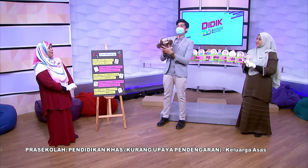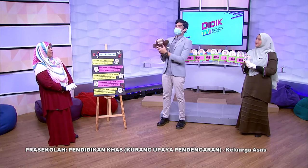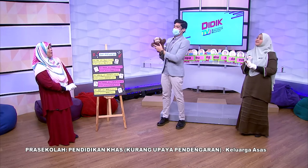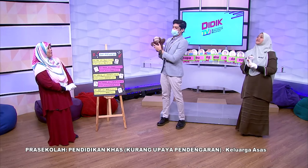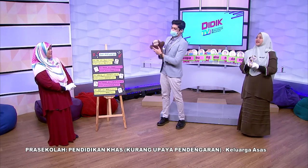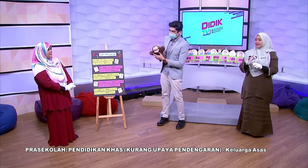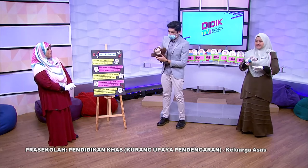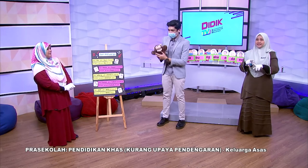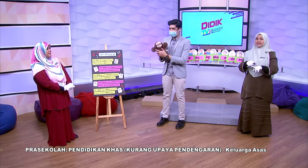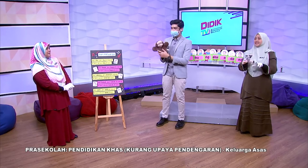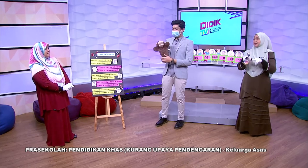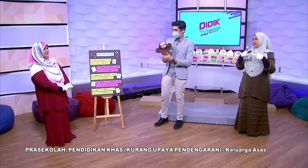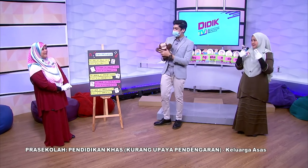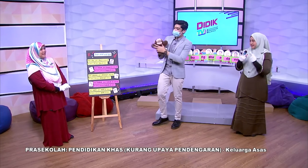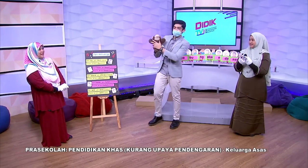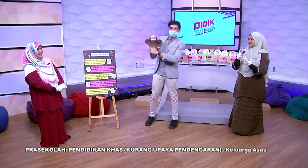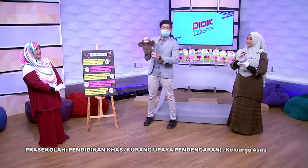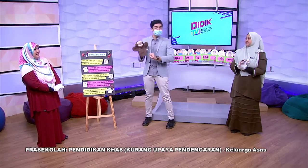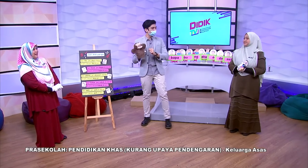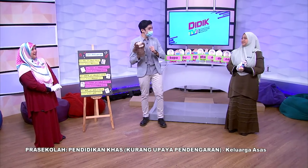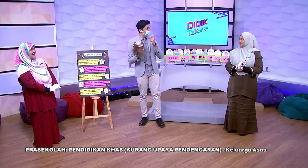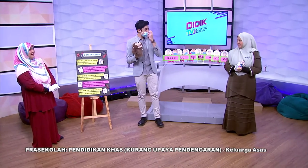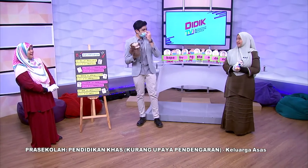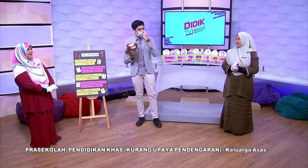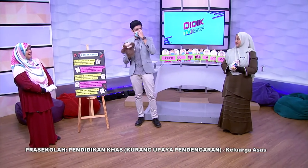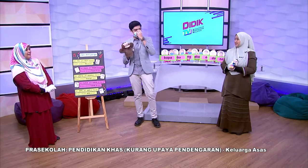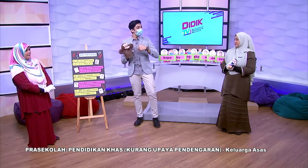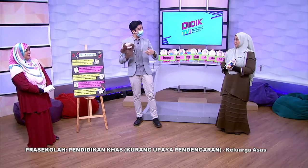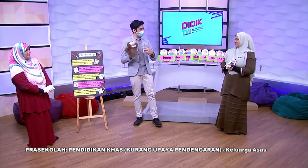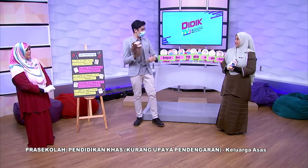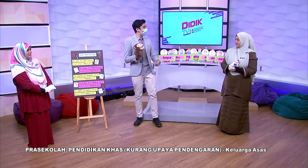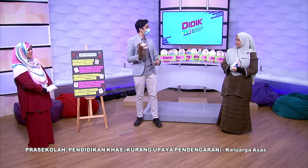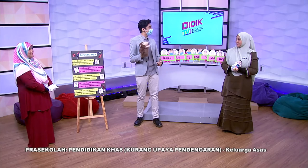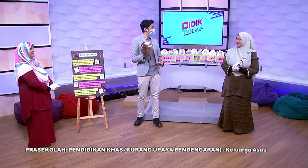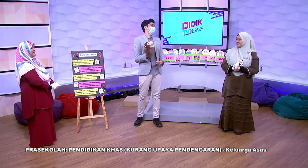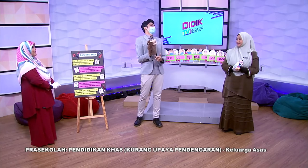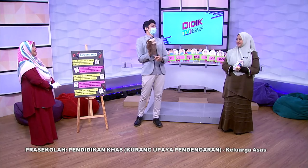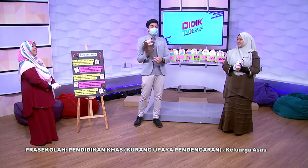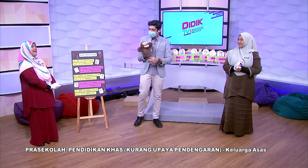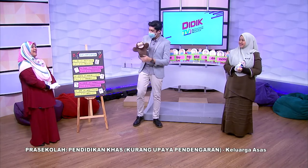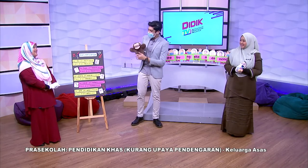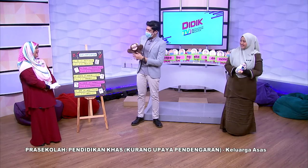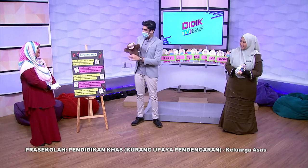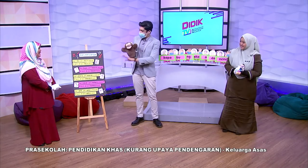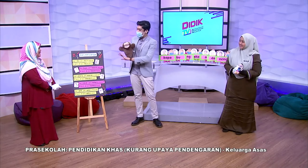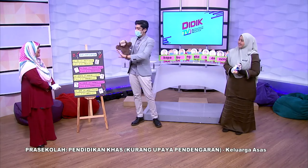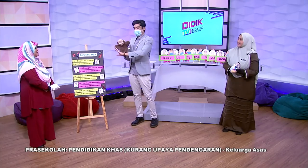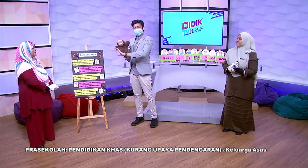keluar gereha menarilah ego kita mulai menyanyi dekat rumah nanti hahaha coba ini adalah